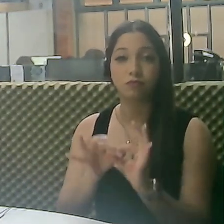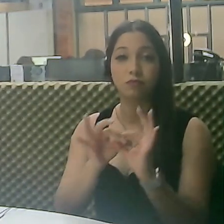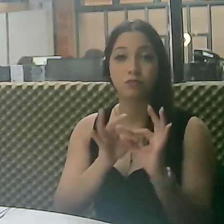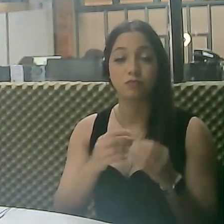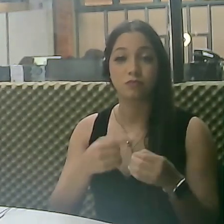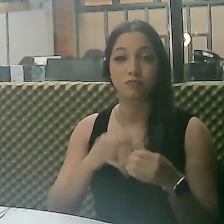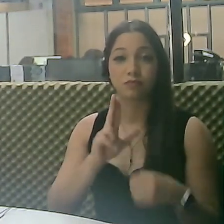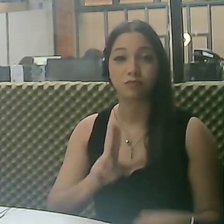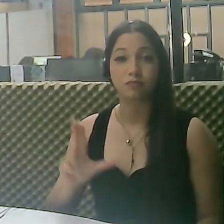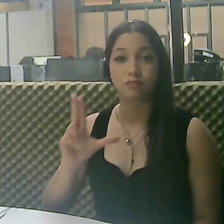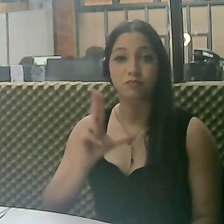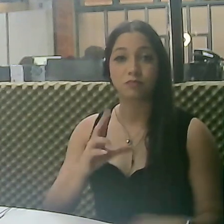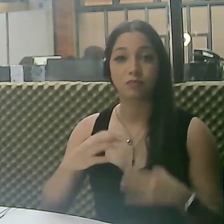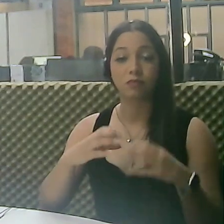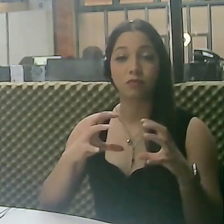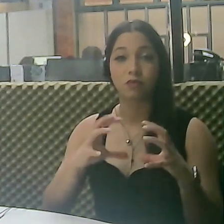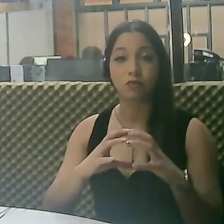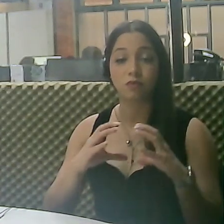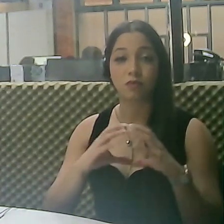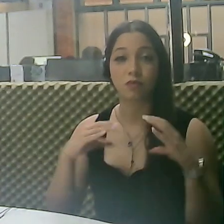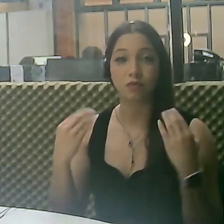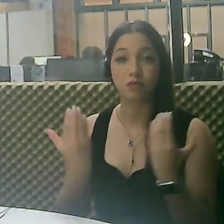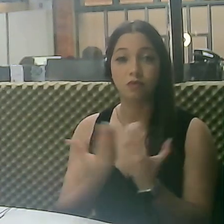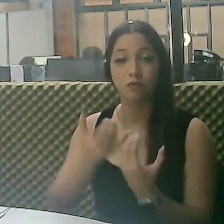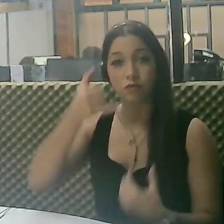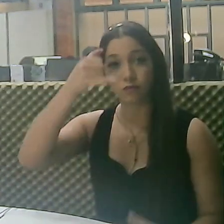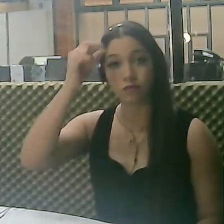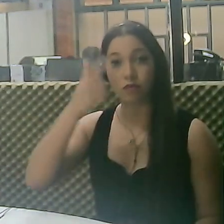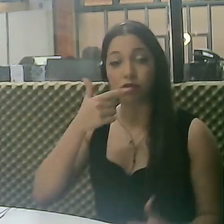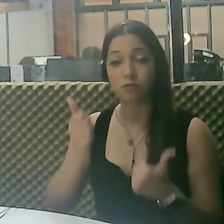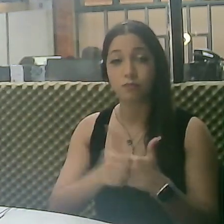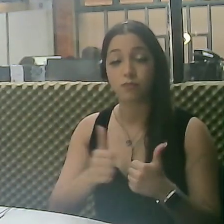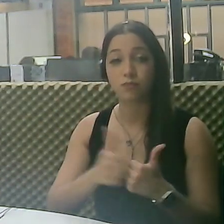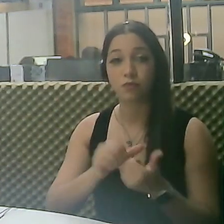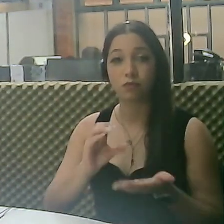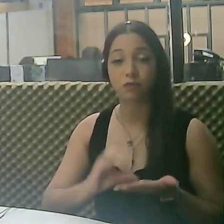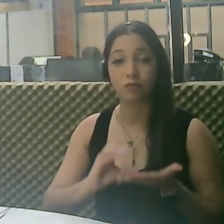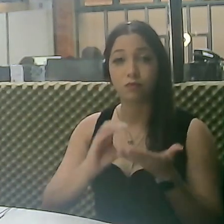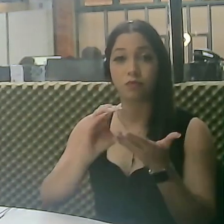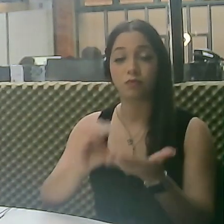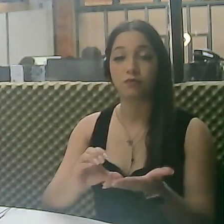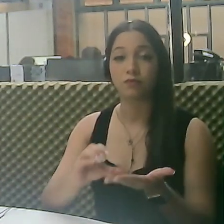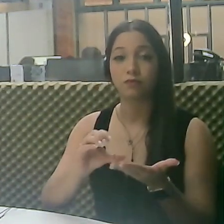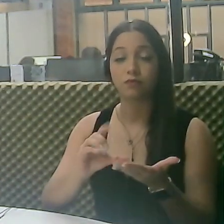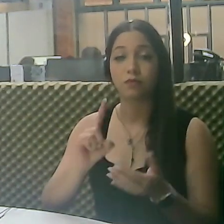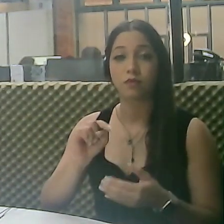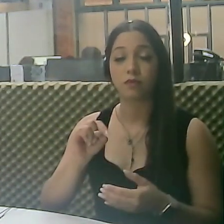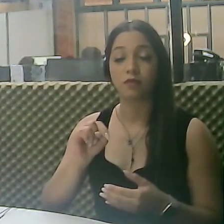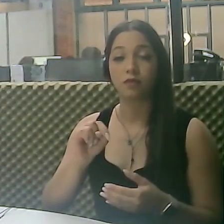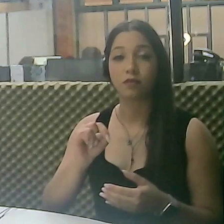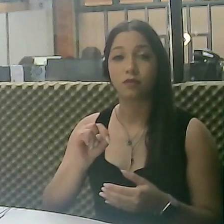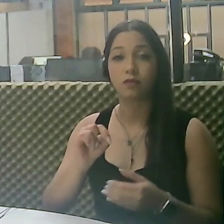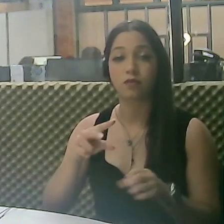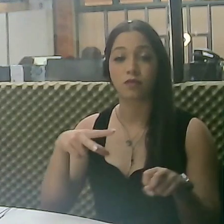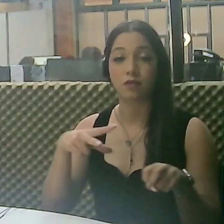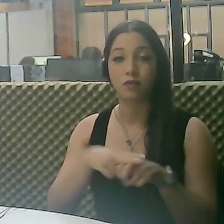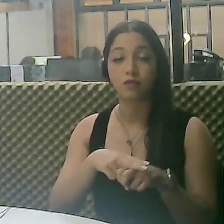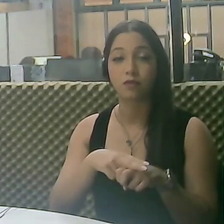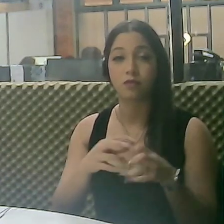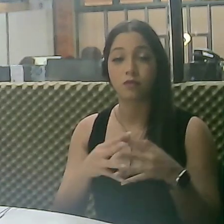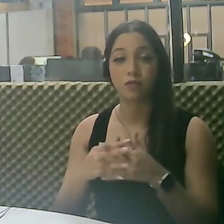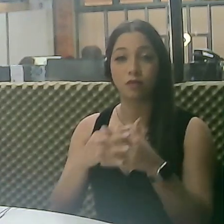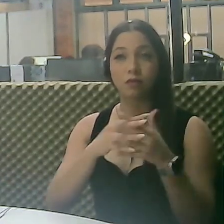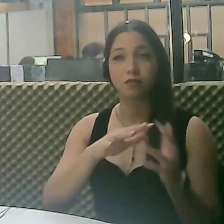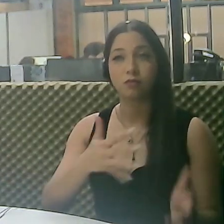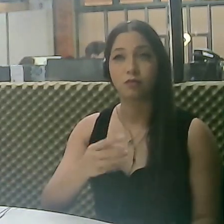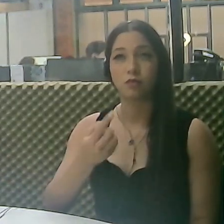cidade de Uberlândia e as comunidades rurais que estão ali em torno. O investimento desse objeto social, que é o castramóvel, ele vai